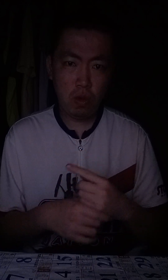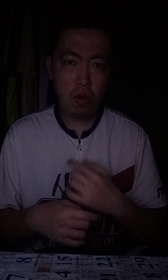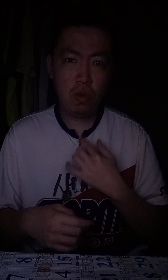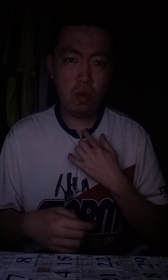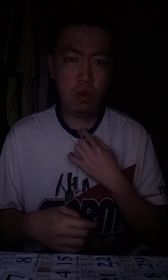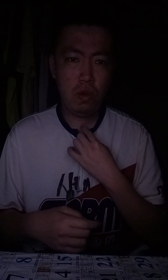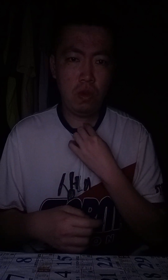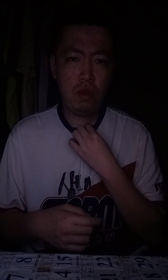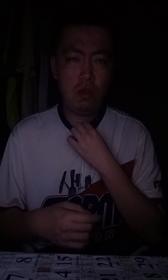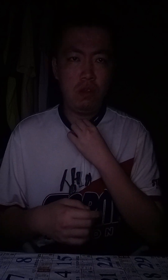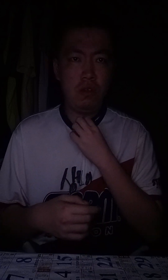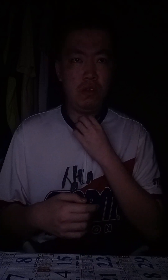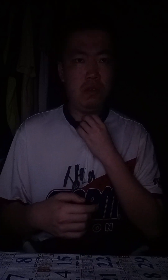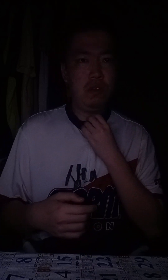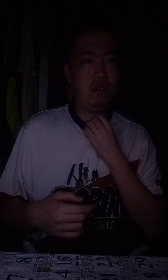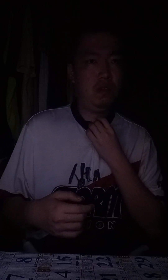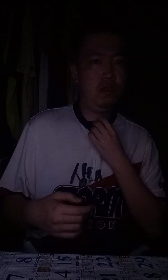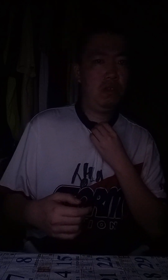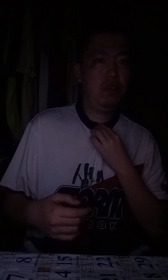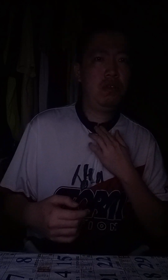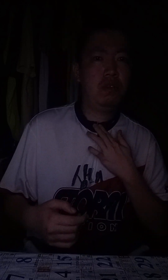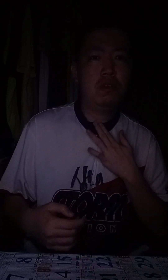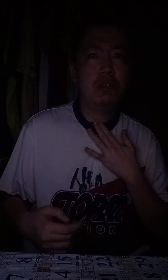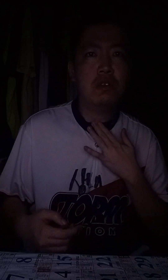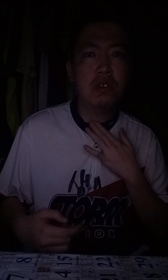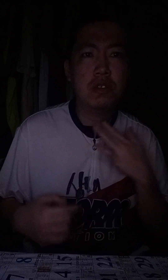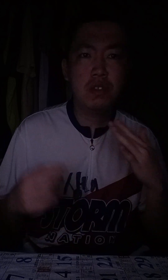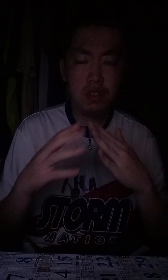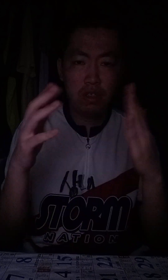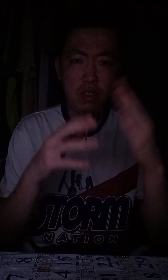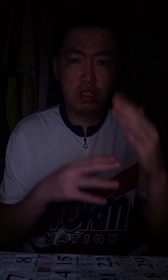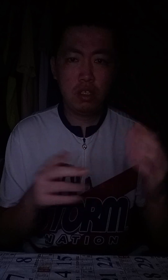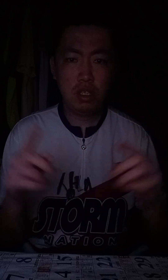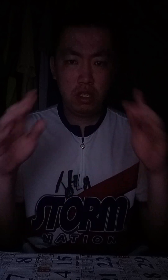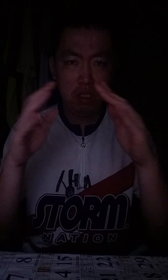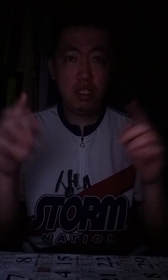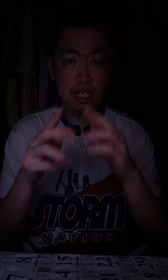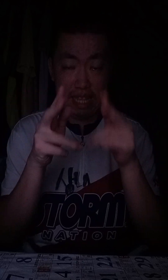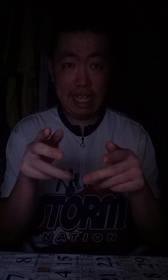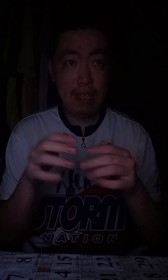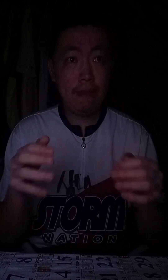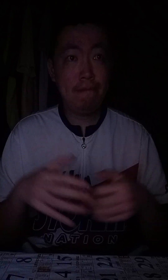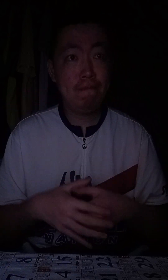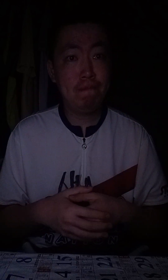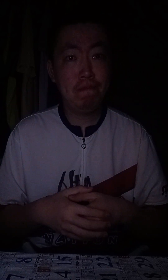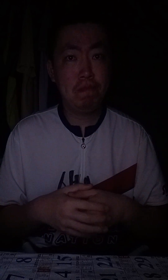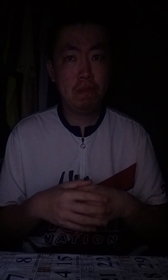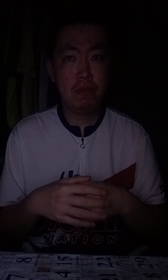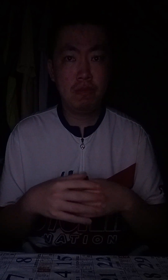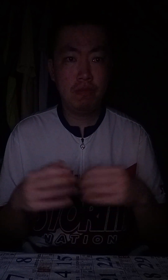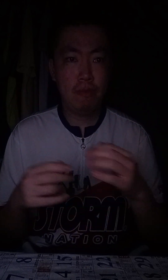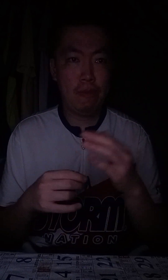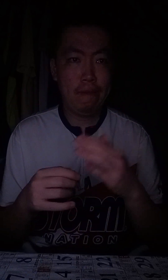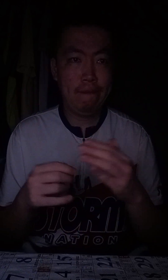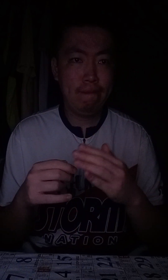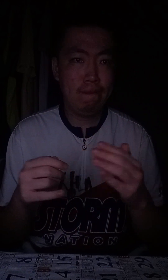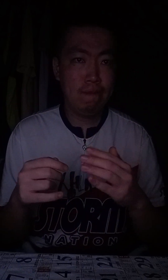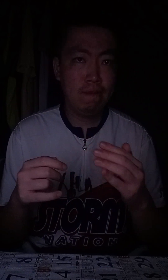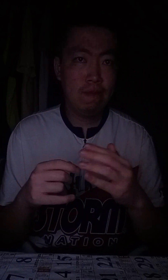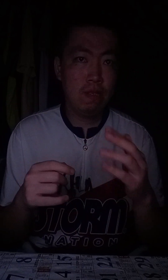좀 후유증이 있는 것 같습니다. 당시 승객 이 씨가 몸을 피했던 자리입니다. 직접 폭을 자로재어 보니